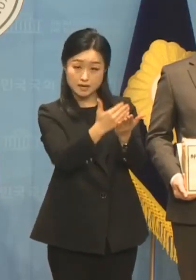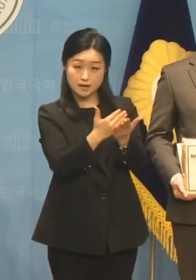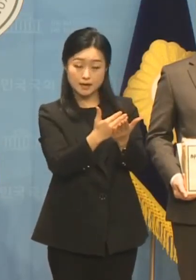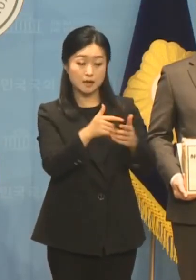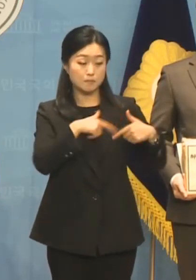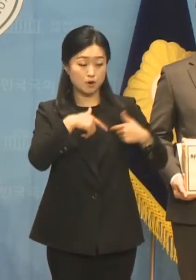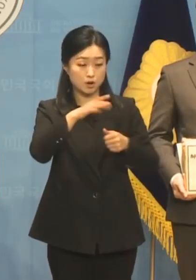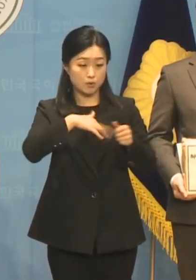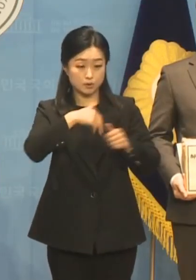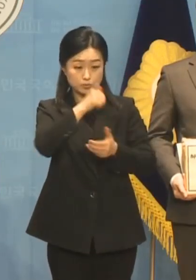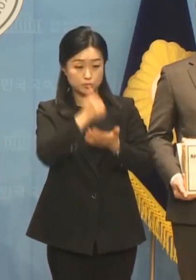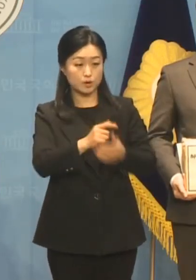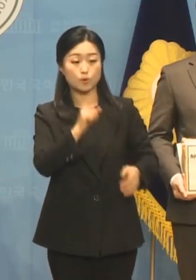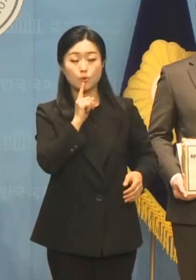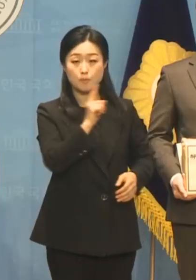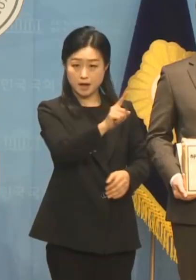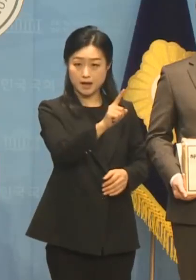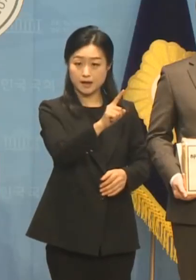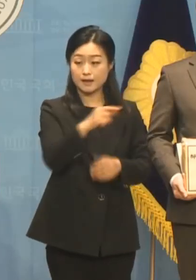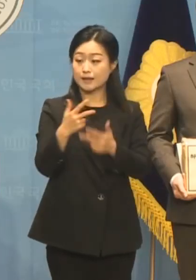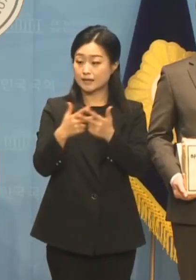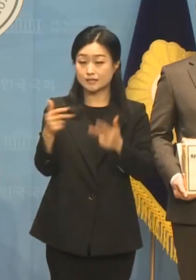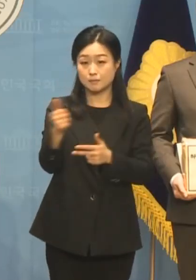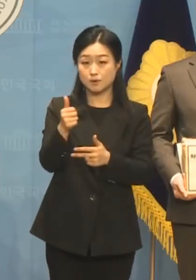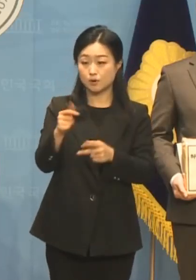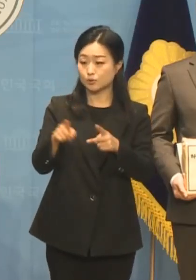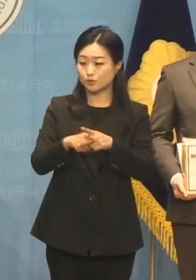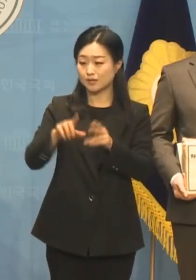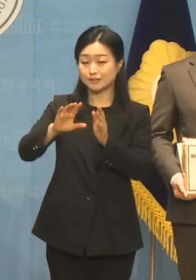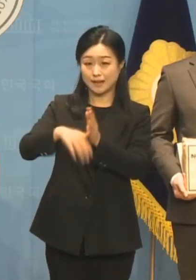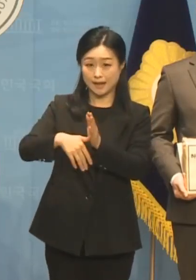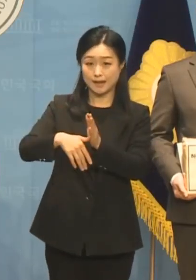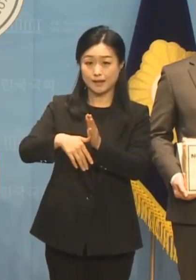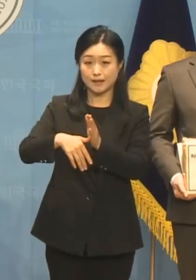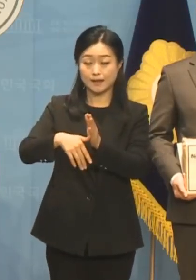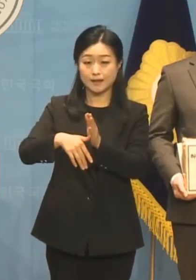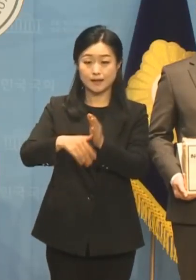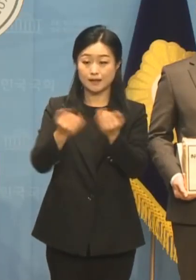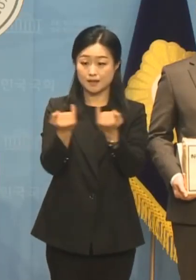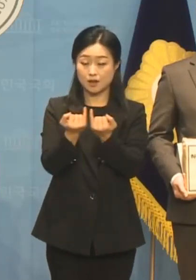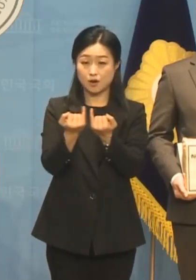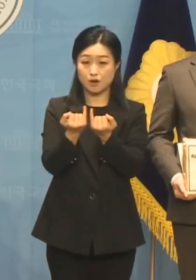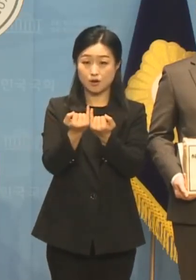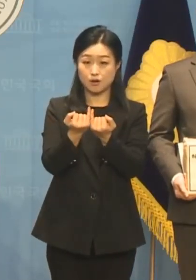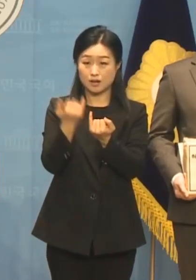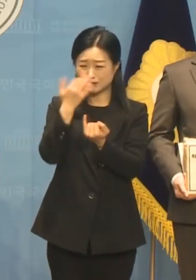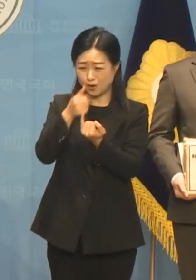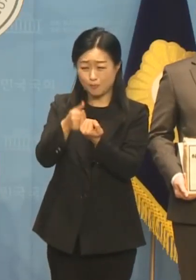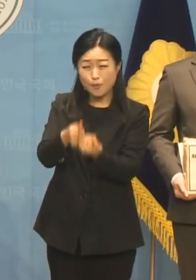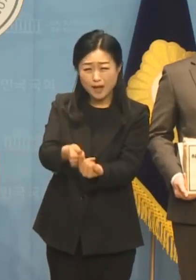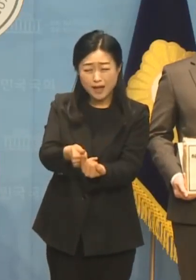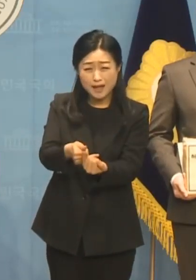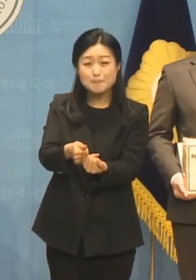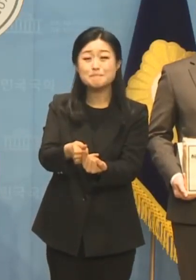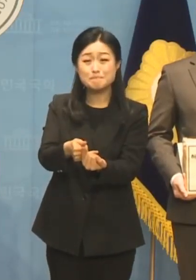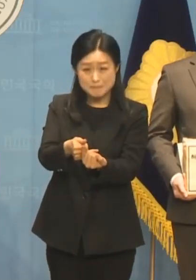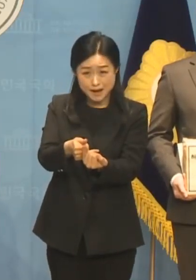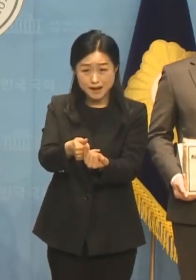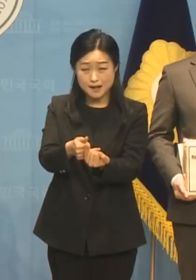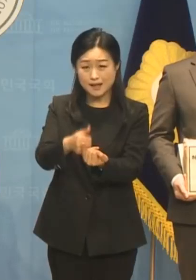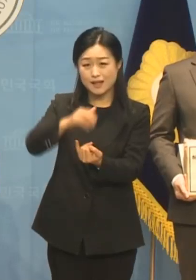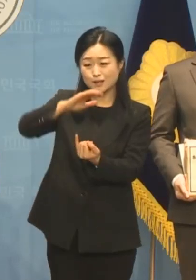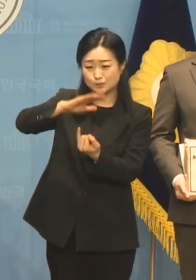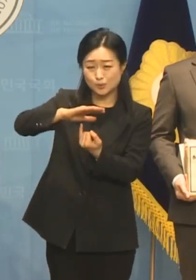혐의로 고발합니다. 이들은 이재명 대표가 초등학교 시절 여학생을 성폭행하고 살해해서